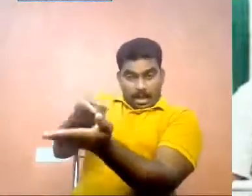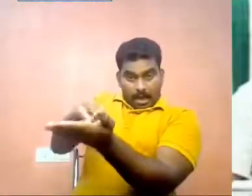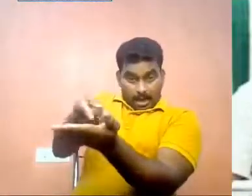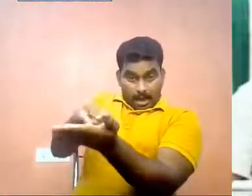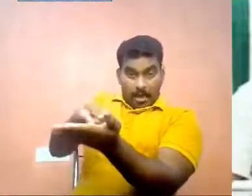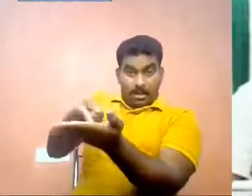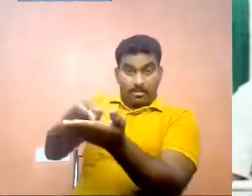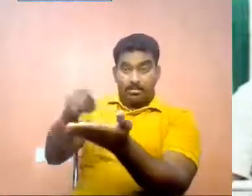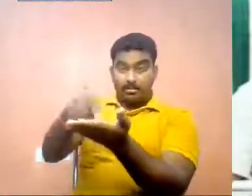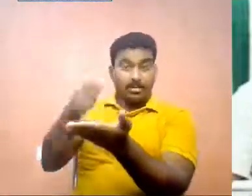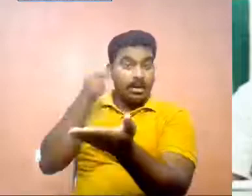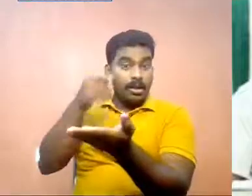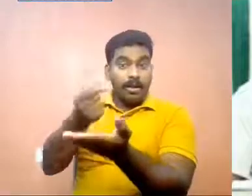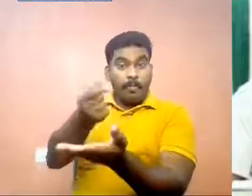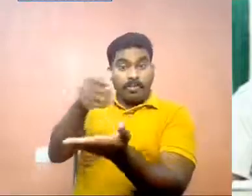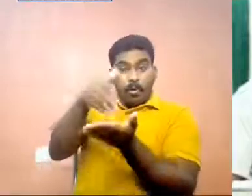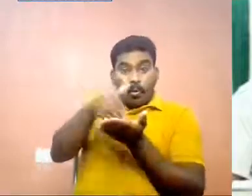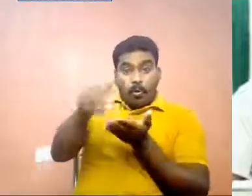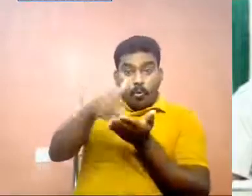നിർത്തിവെക്കുക.